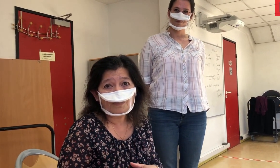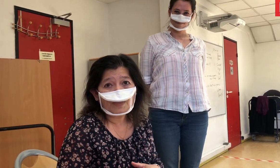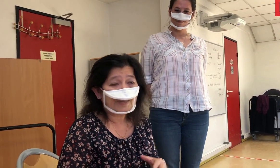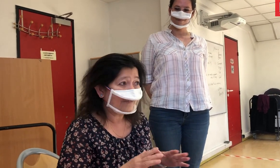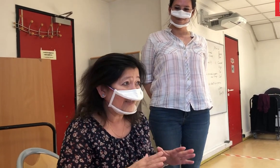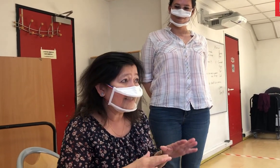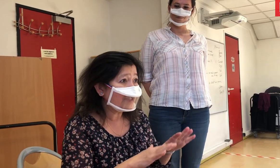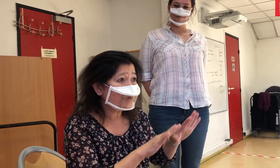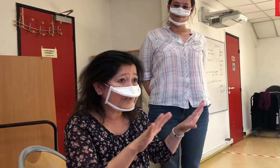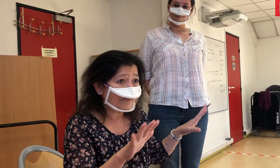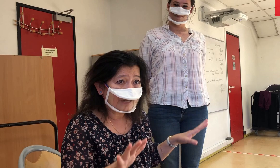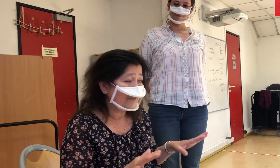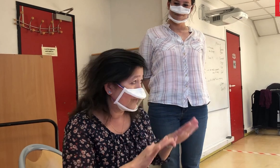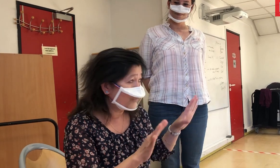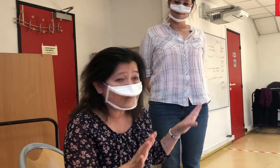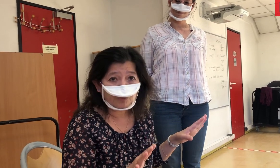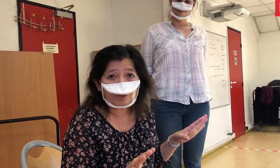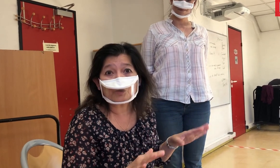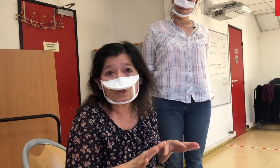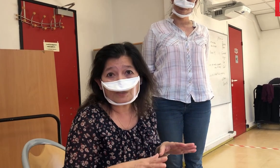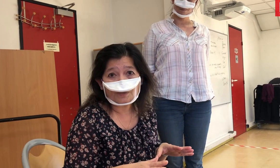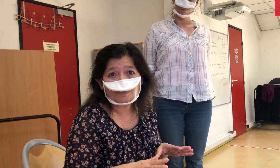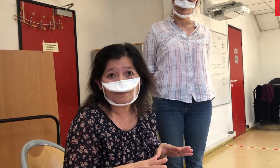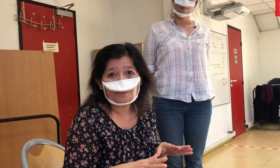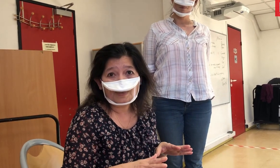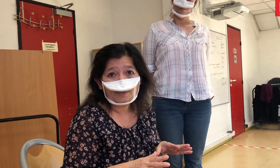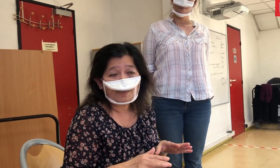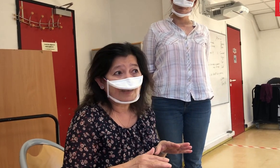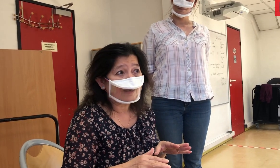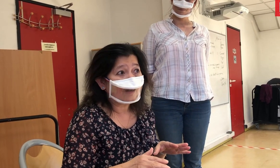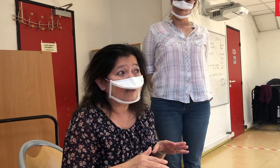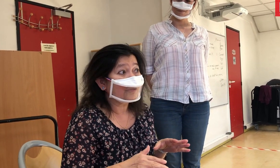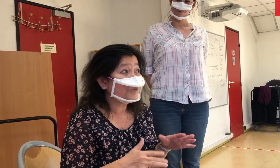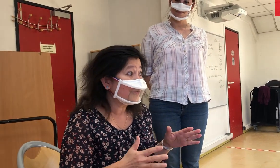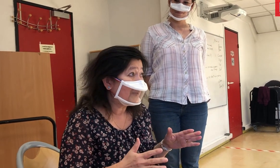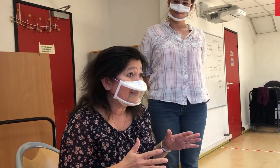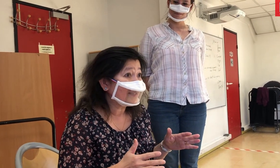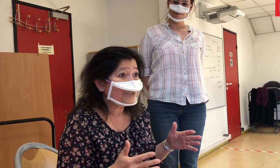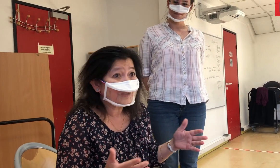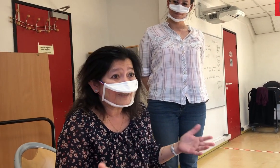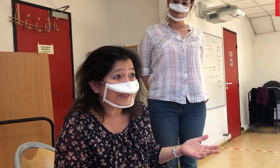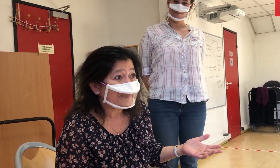Et elle discute avec tout le monde pendant 3 heures. Et en 2 semaines, qu'est-ce que vous avez appris?